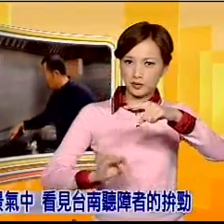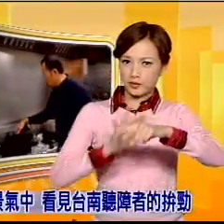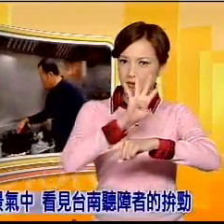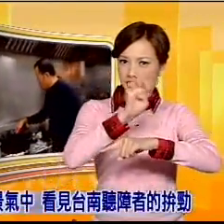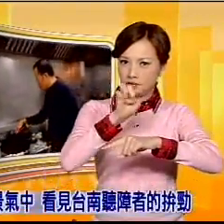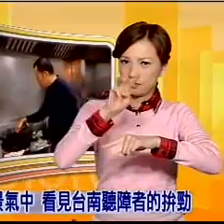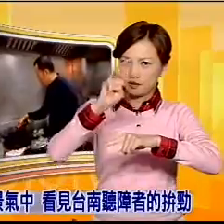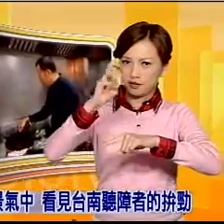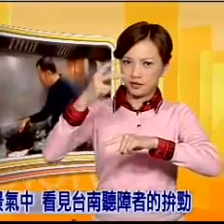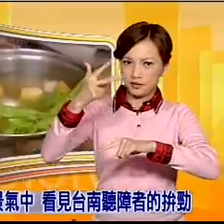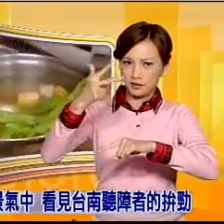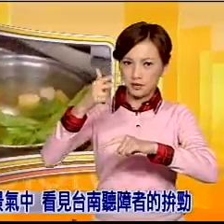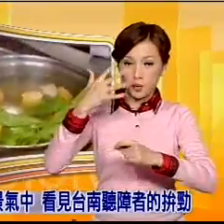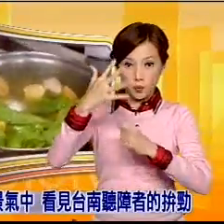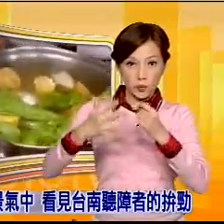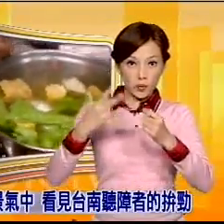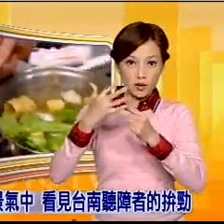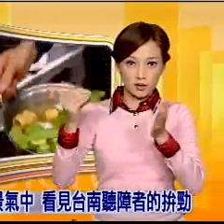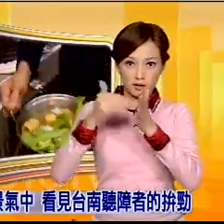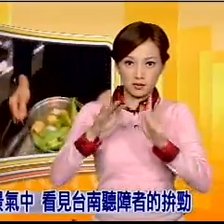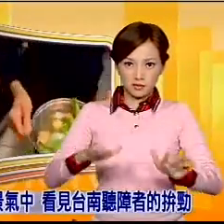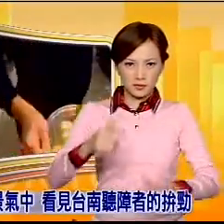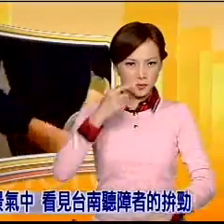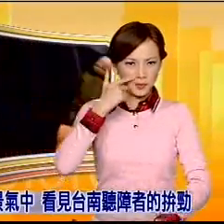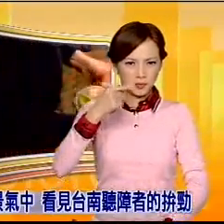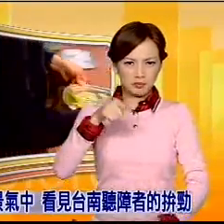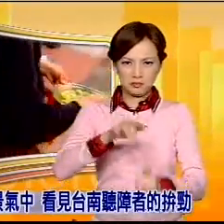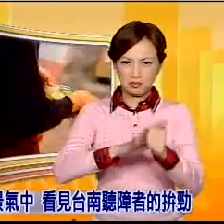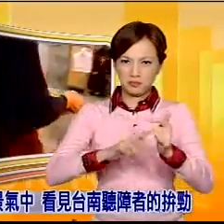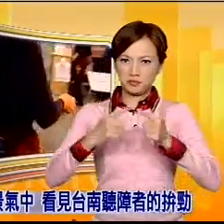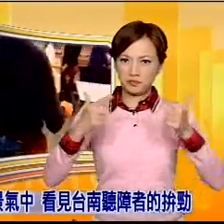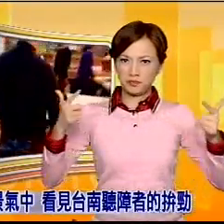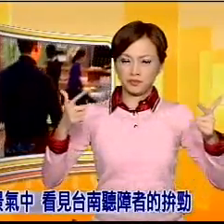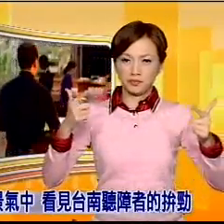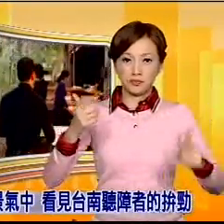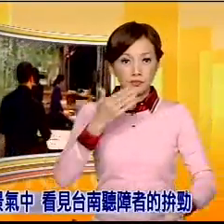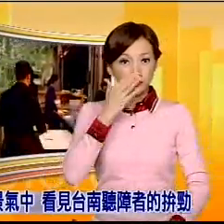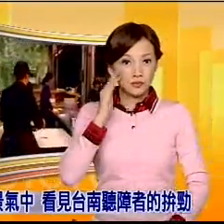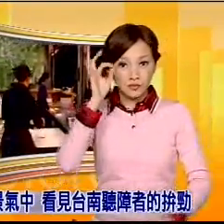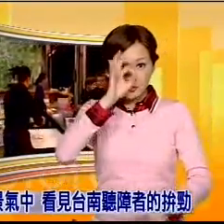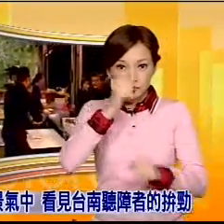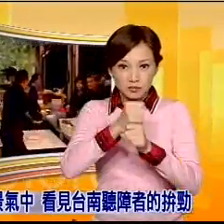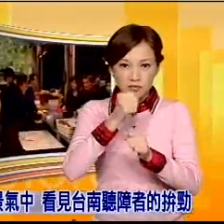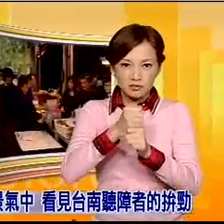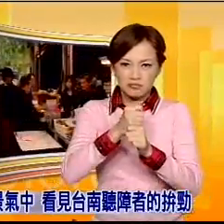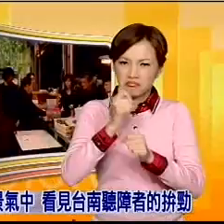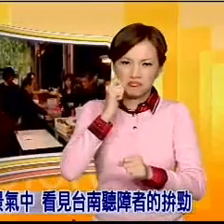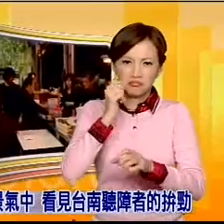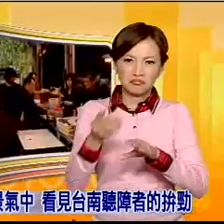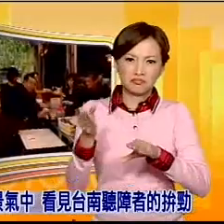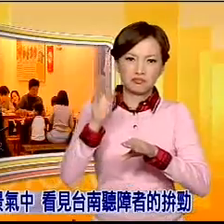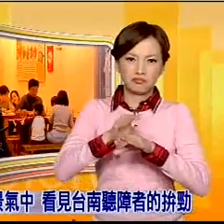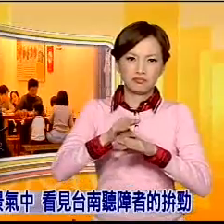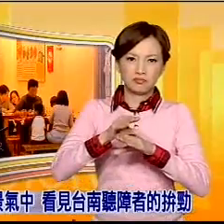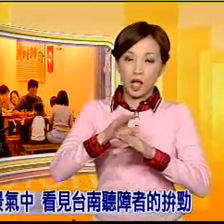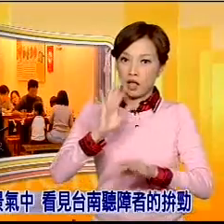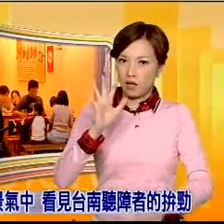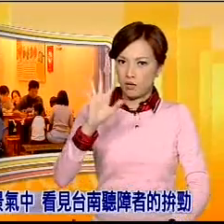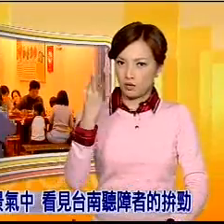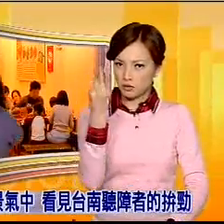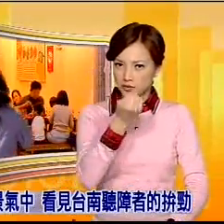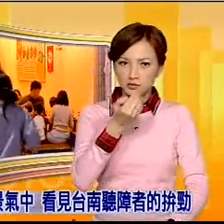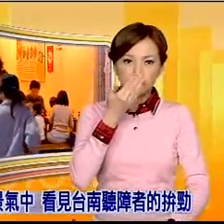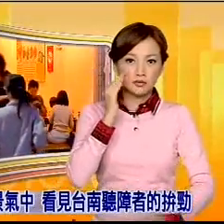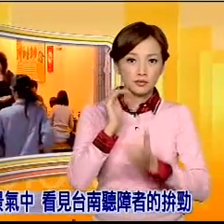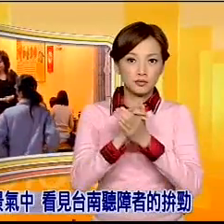下4.37%的5年新高。面对这一波就业市场的不景气，听障者工作机会也大